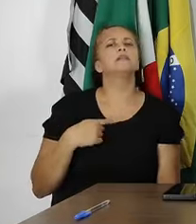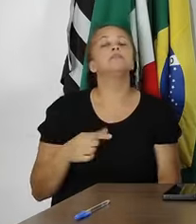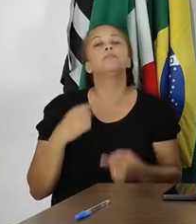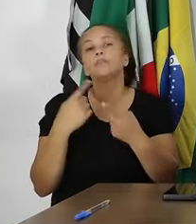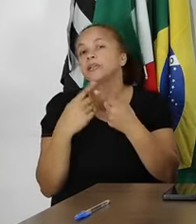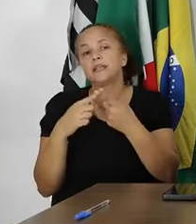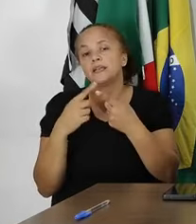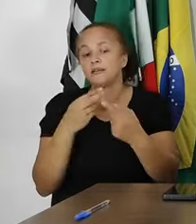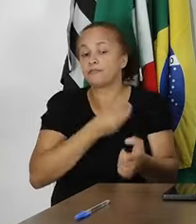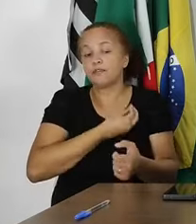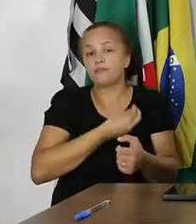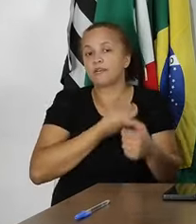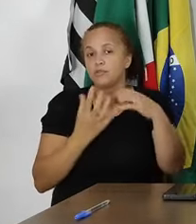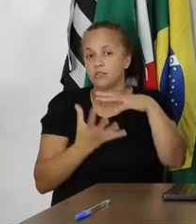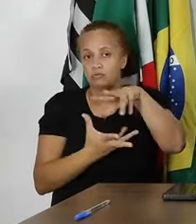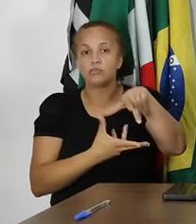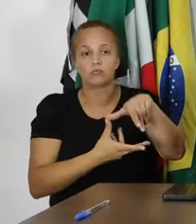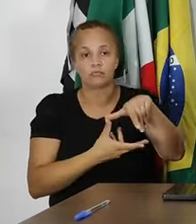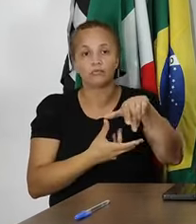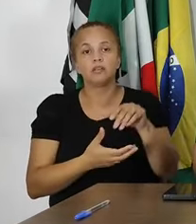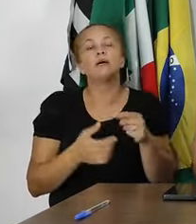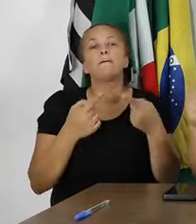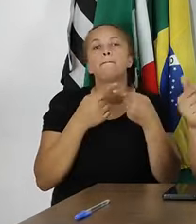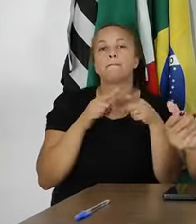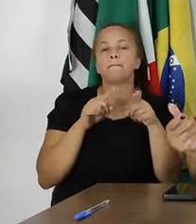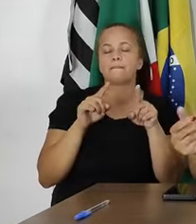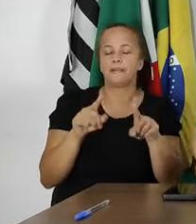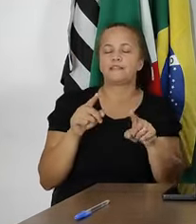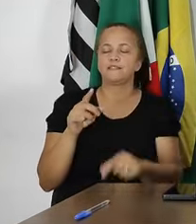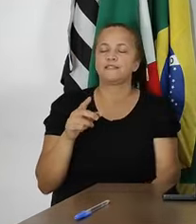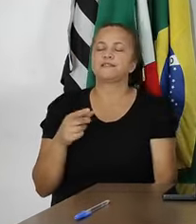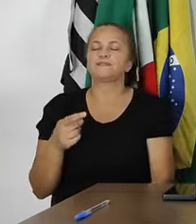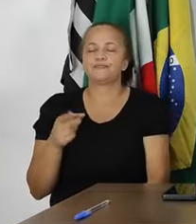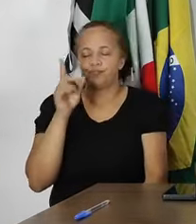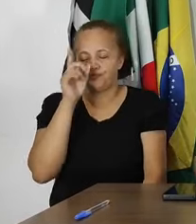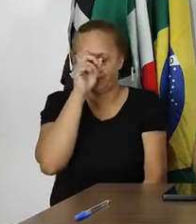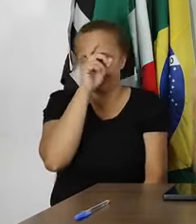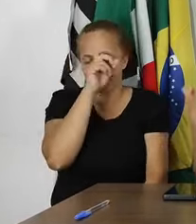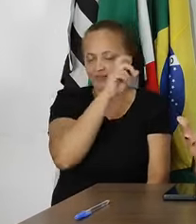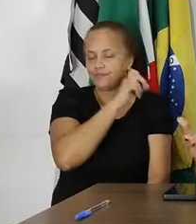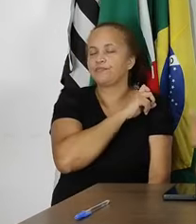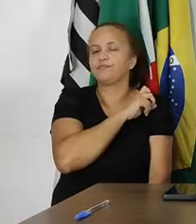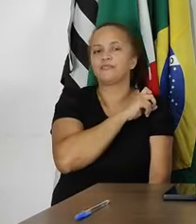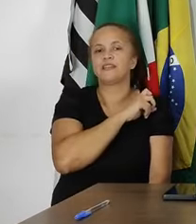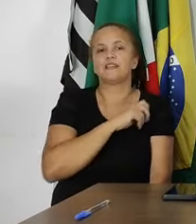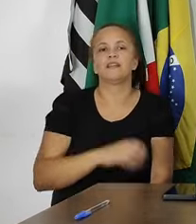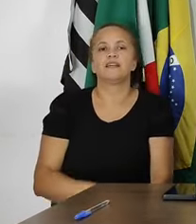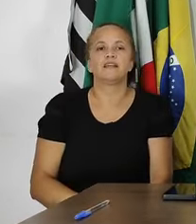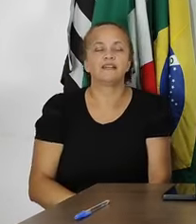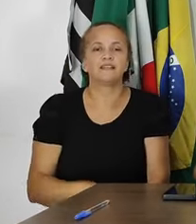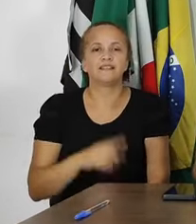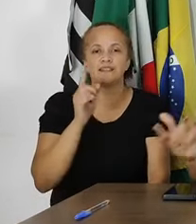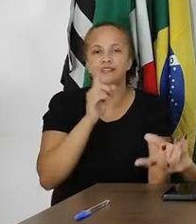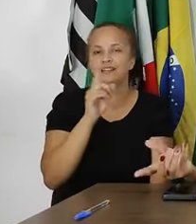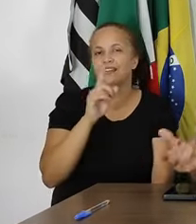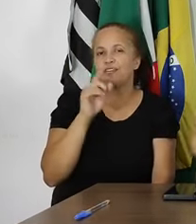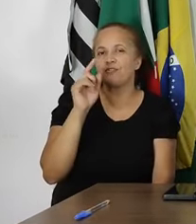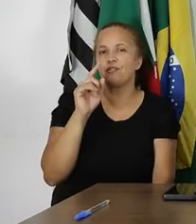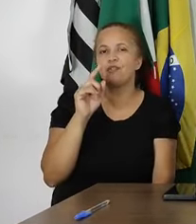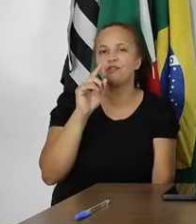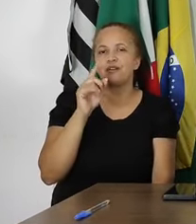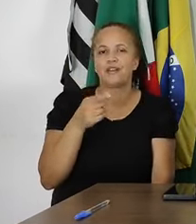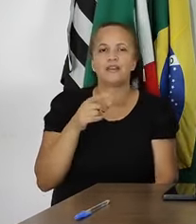e enfrentamos muitas dificuldades. Mas que essas dificuldades não sejam consequências de desobediência